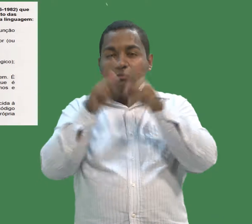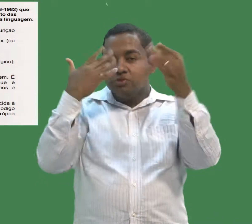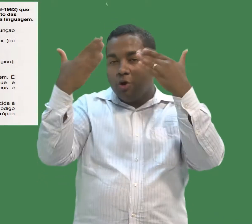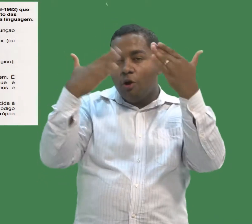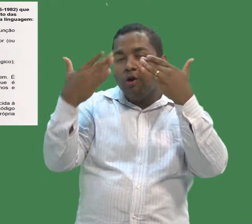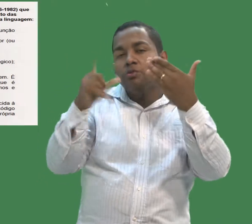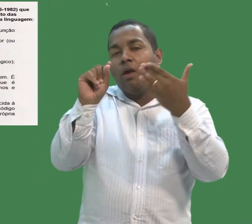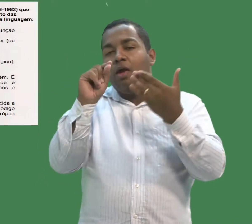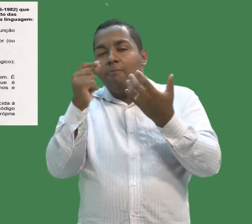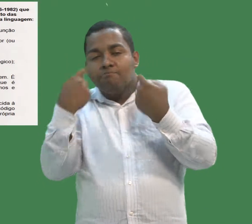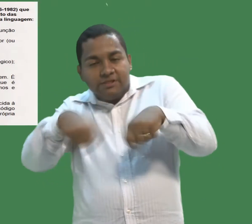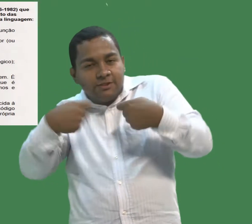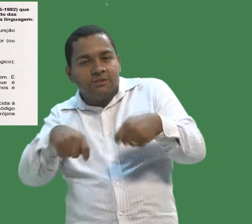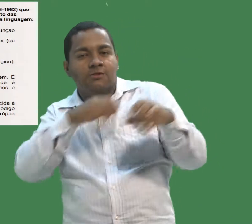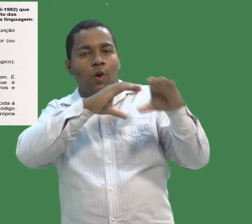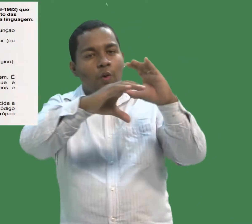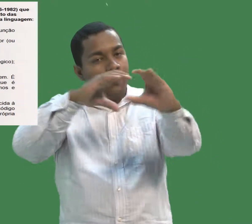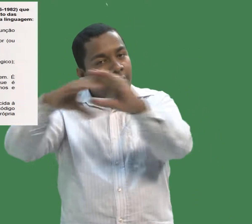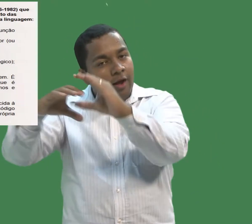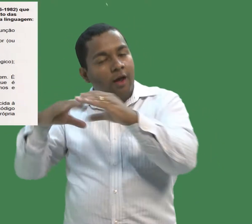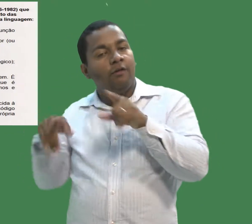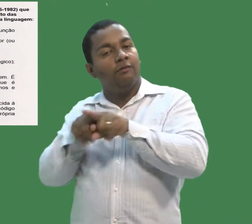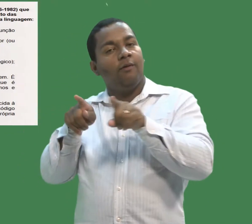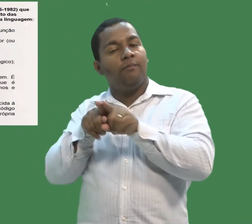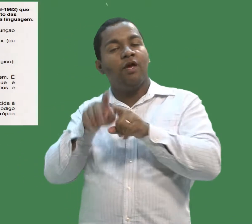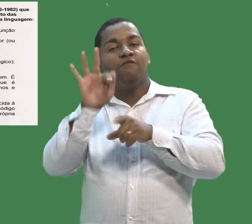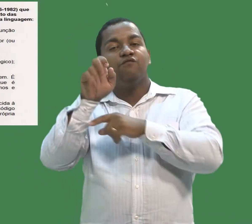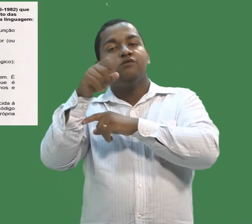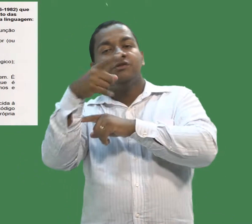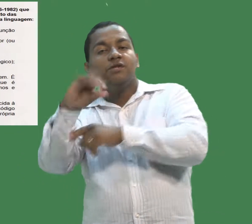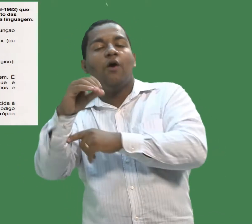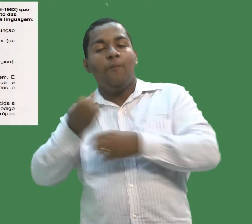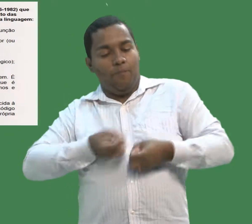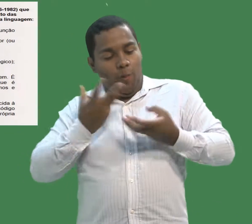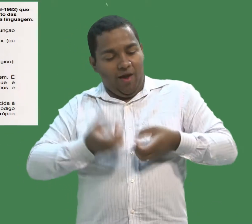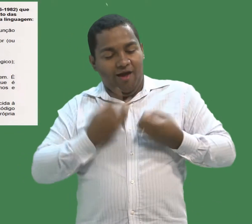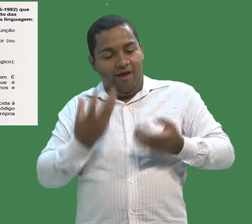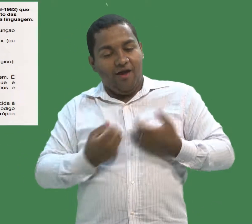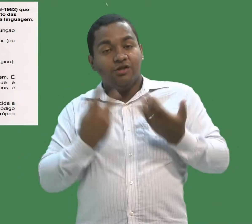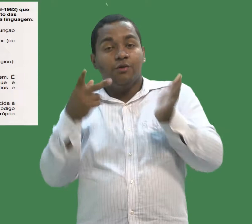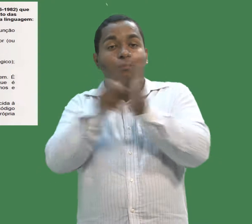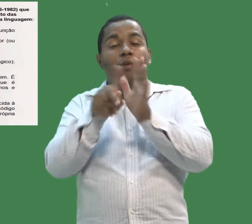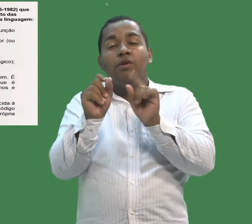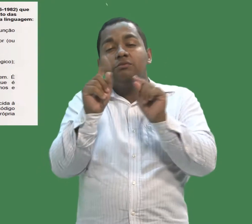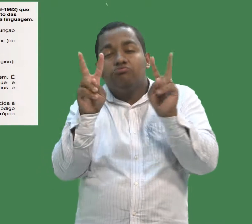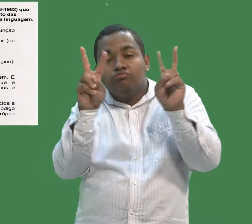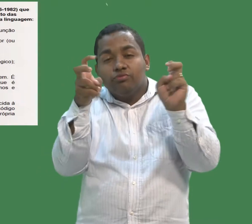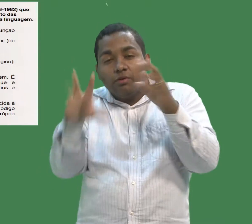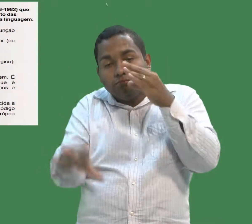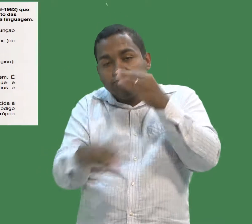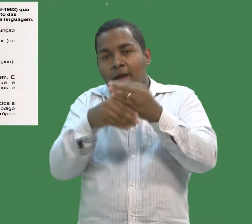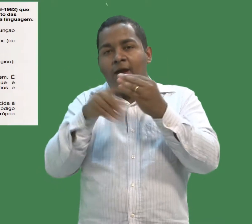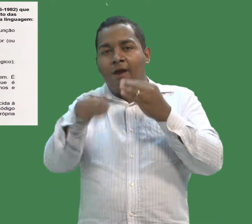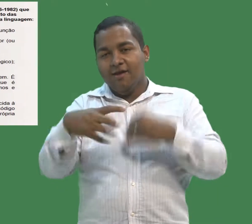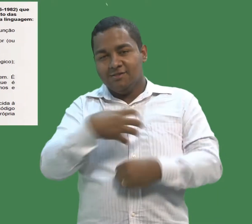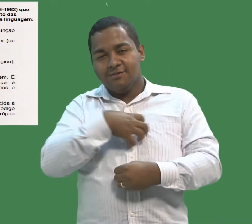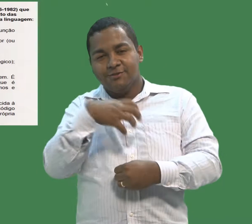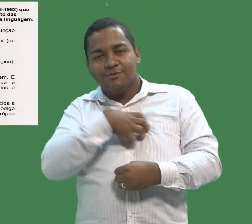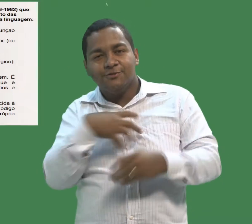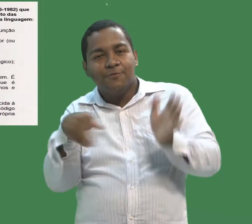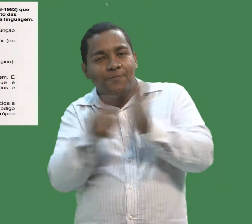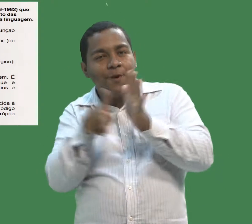que se centra na própria mensagem, em um suplemento de sentido para a mensagem que é acrescida de mudanças